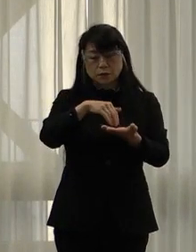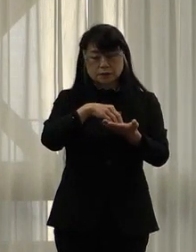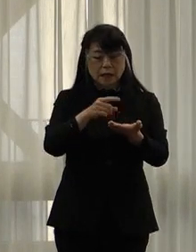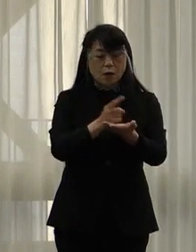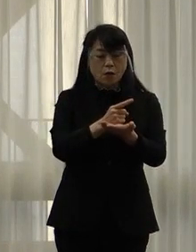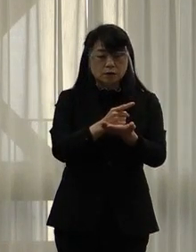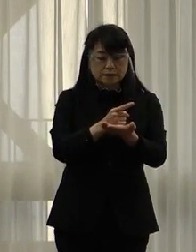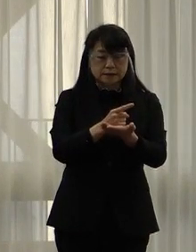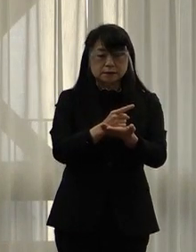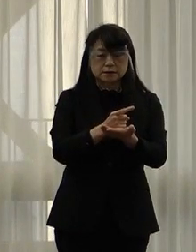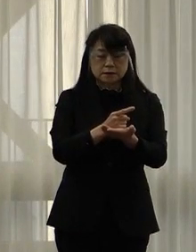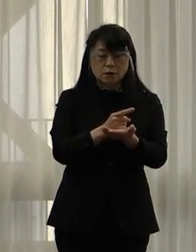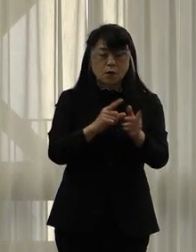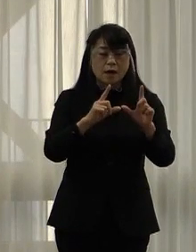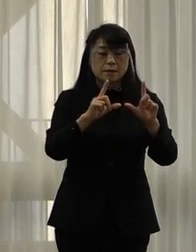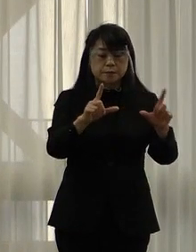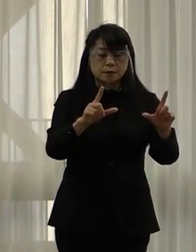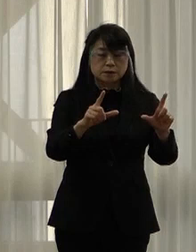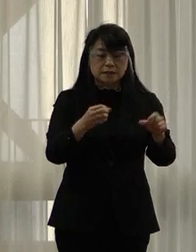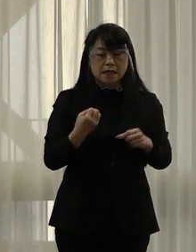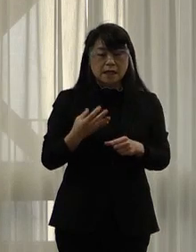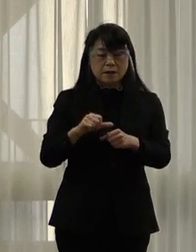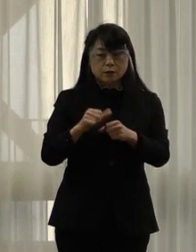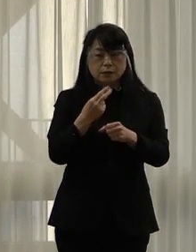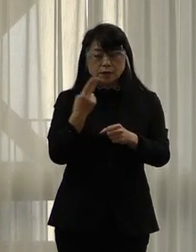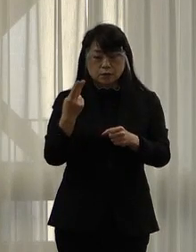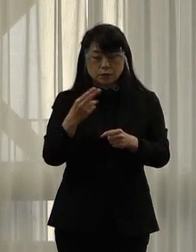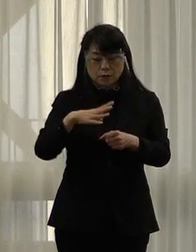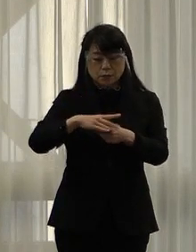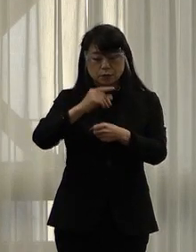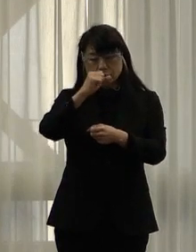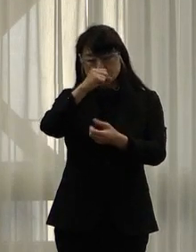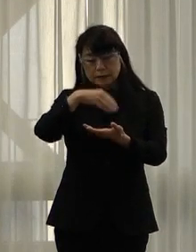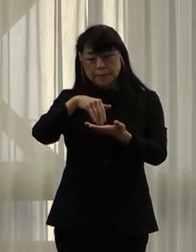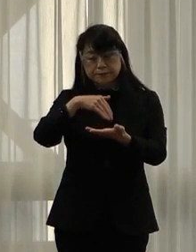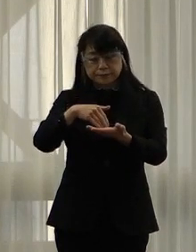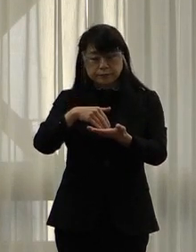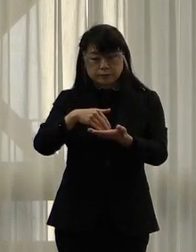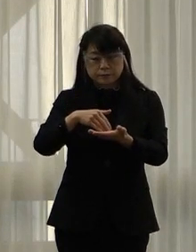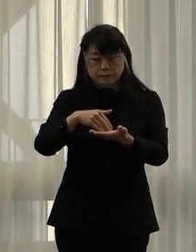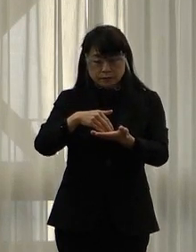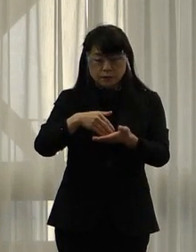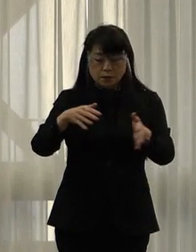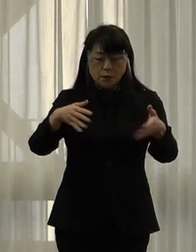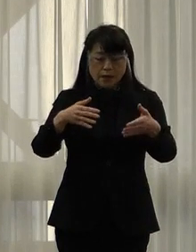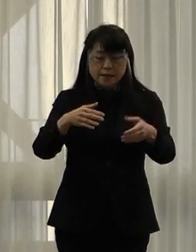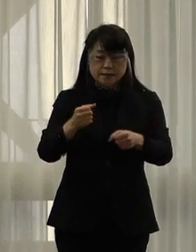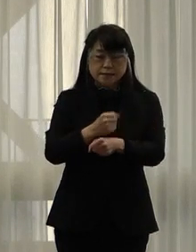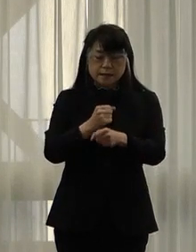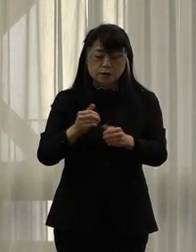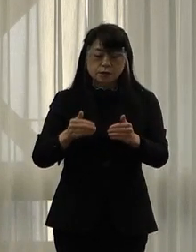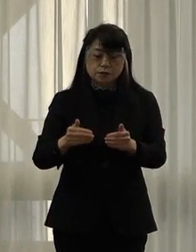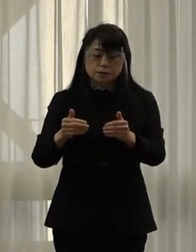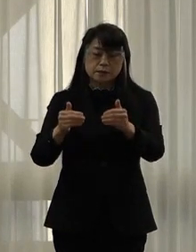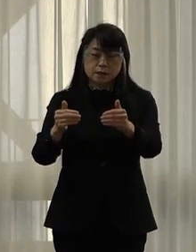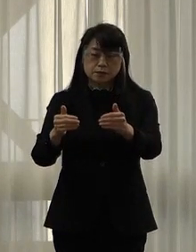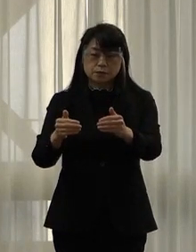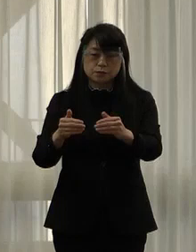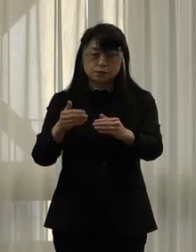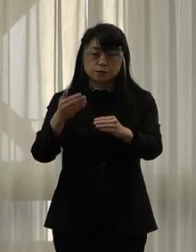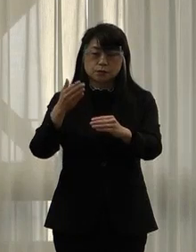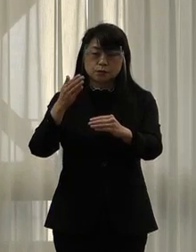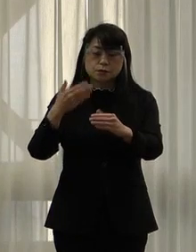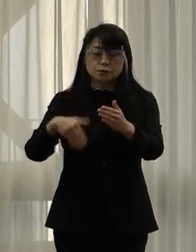発表して、すでに令和5年度の当初予算の編成作業は進みつつあります。ですから今